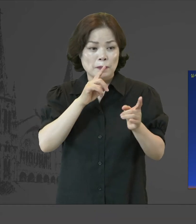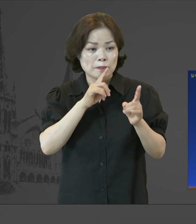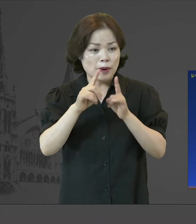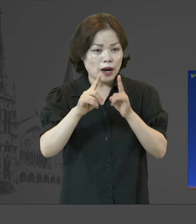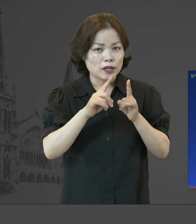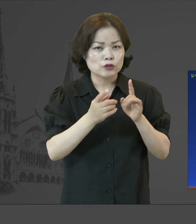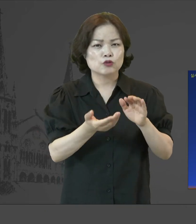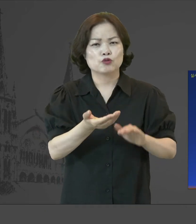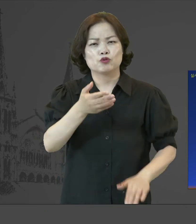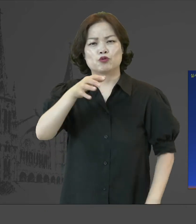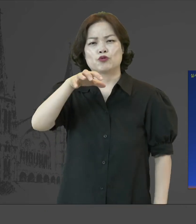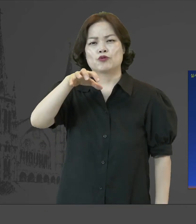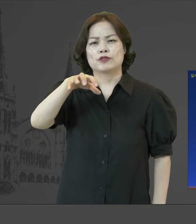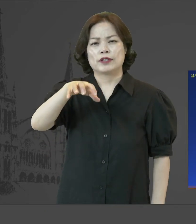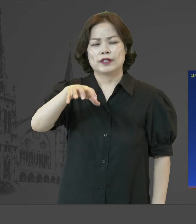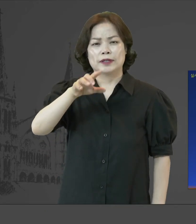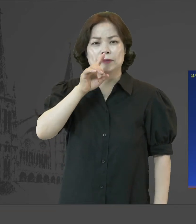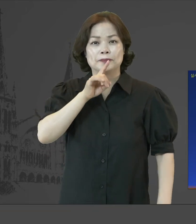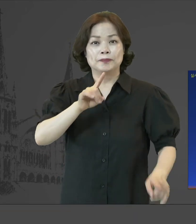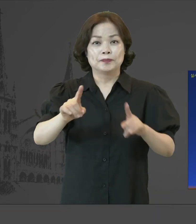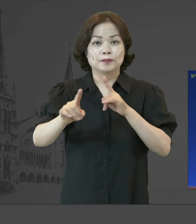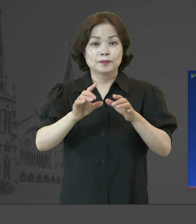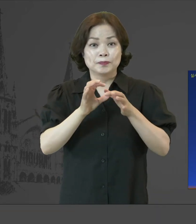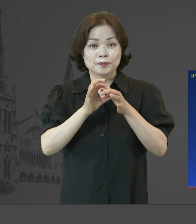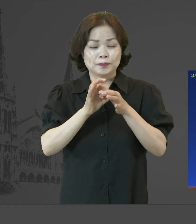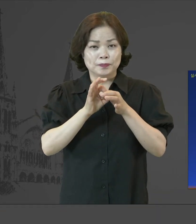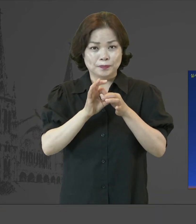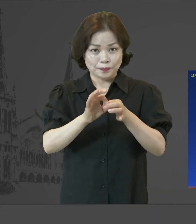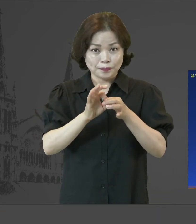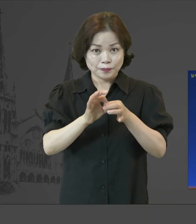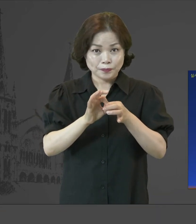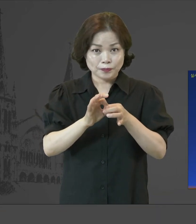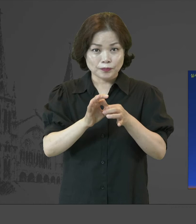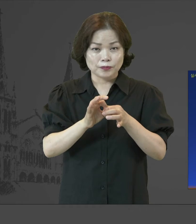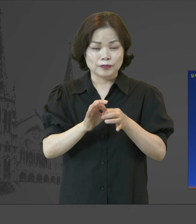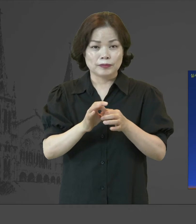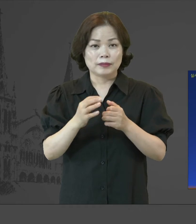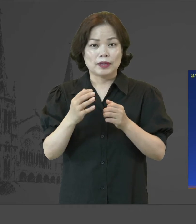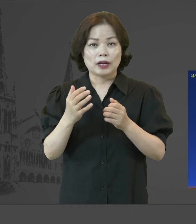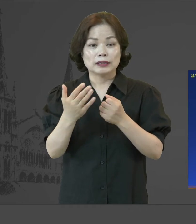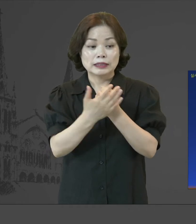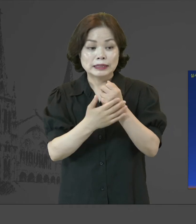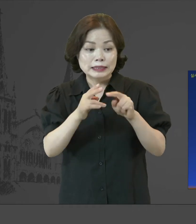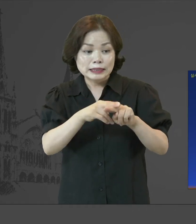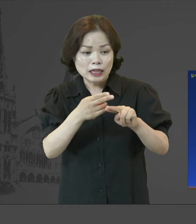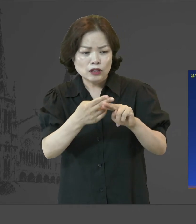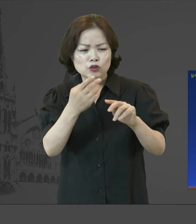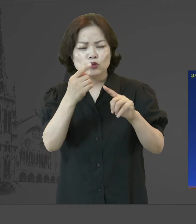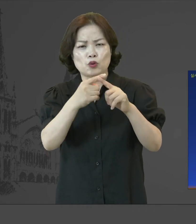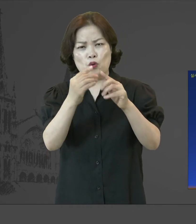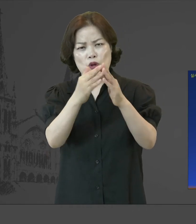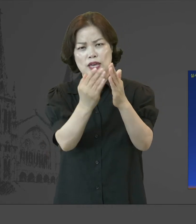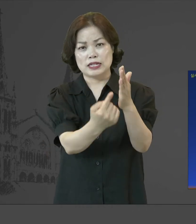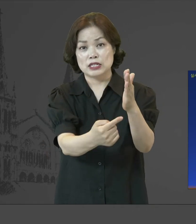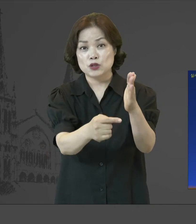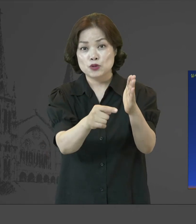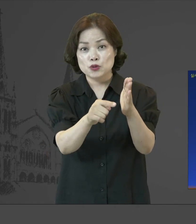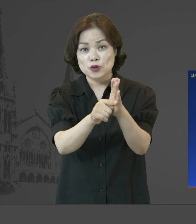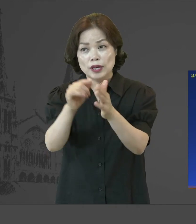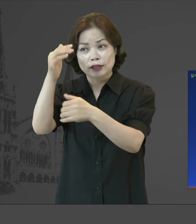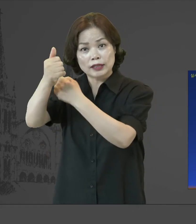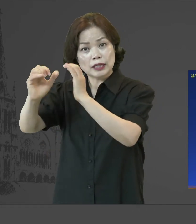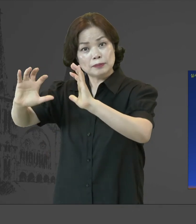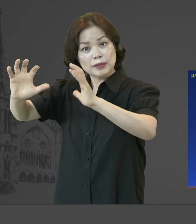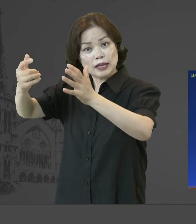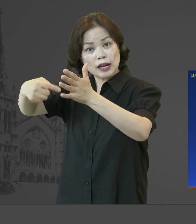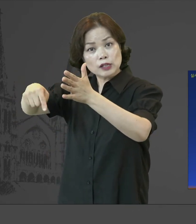말씀 위에 말씀으로 다져진 은사들이 교회를 위해서, 하나님 나라를